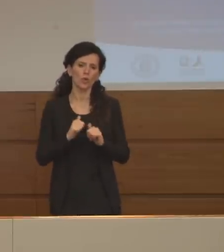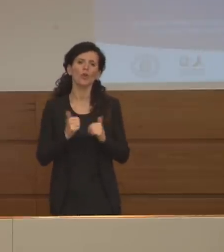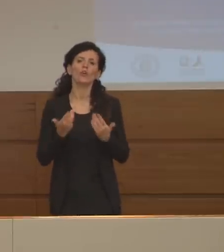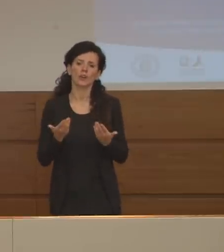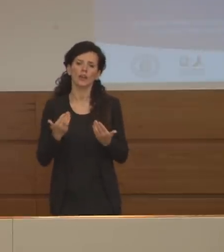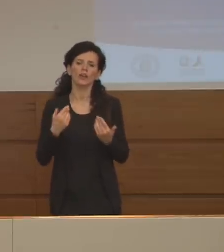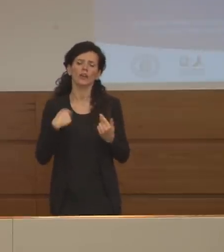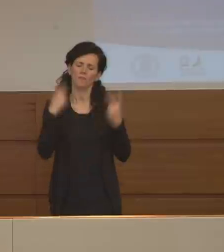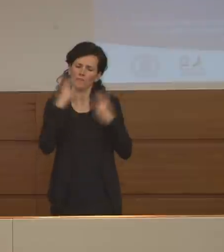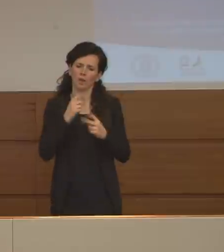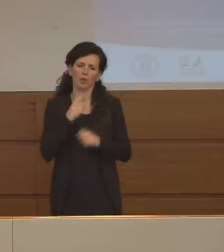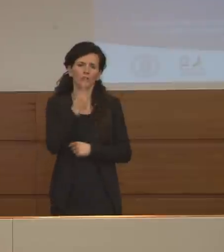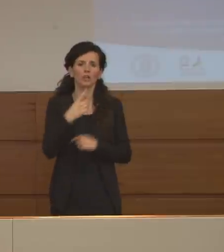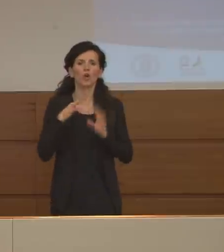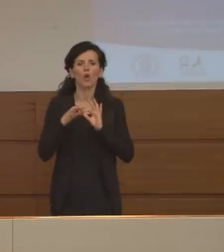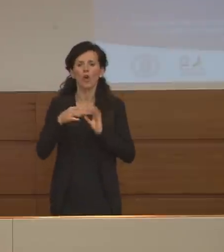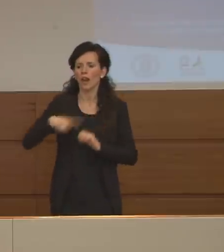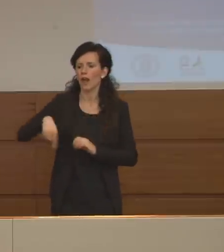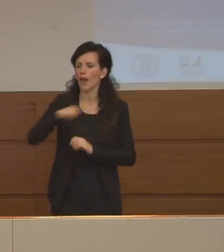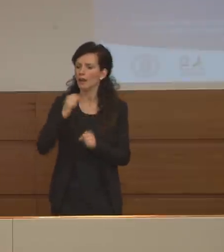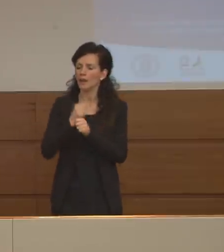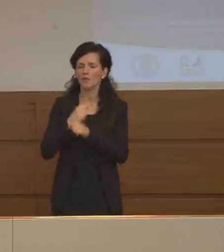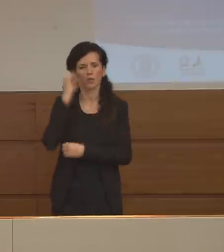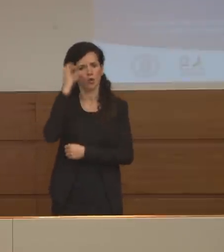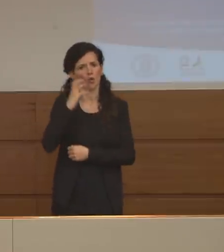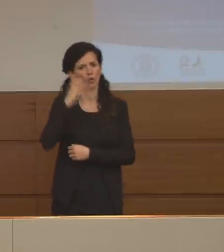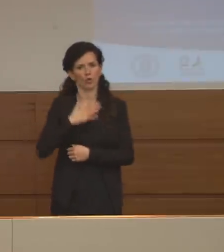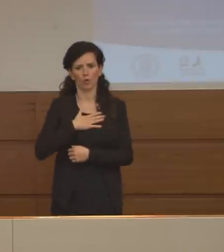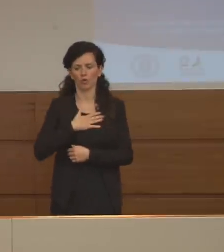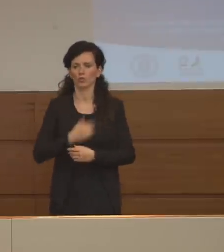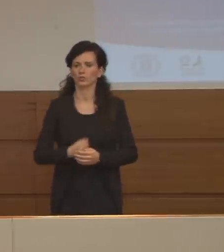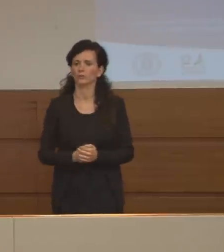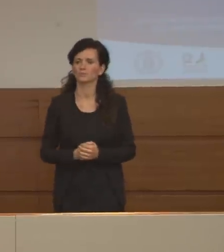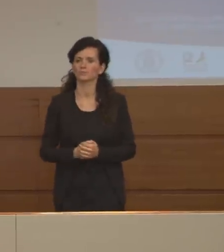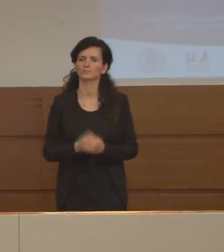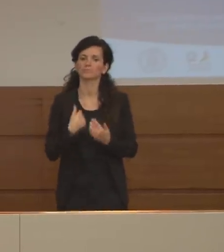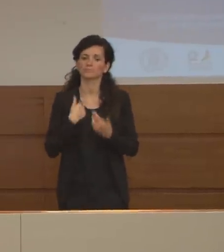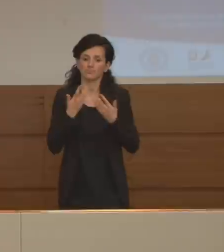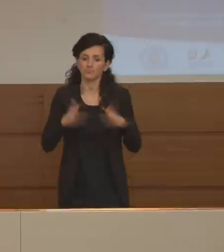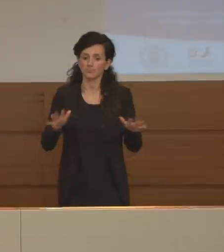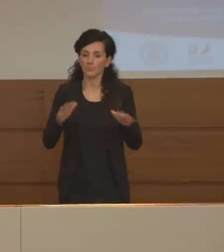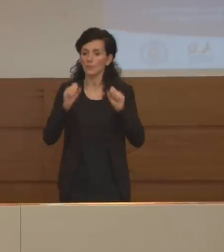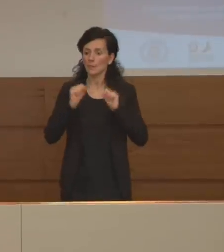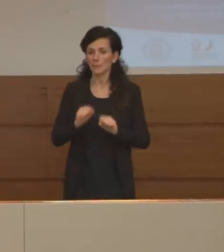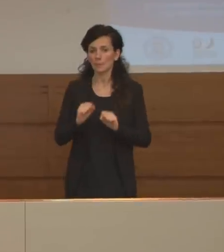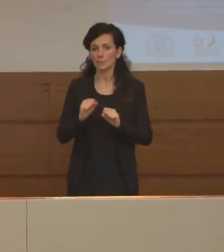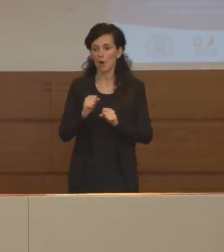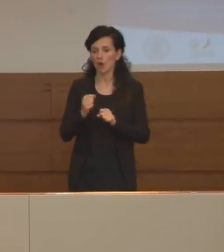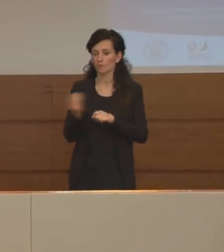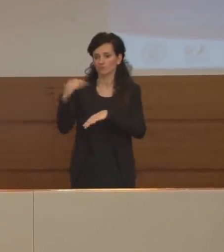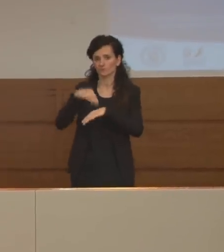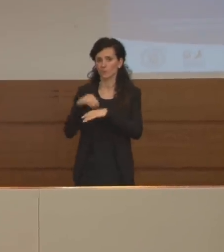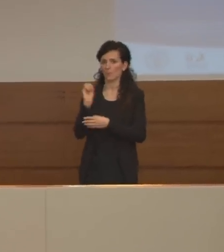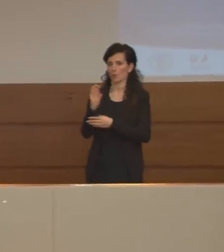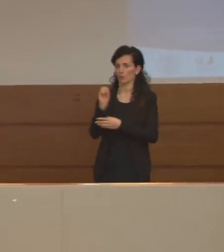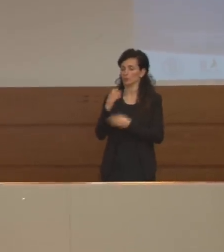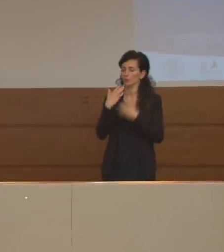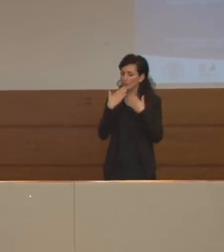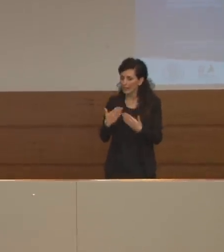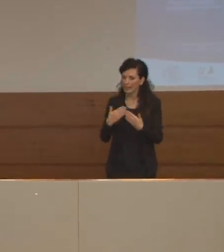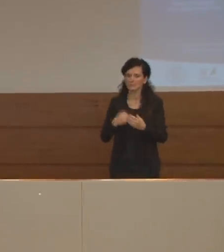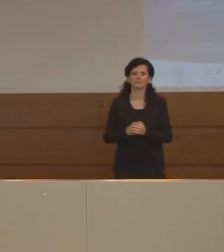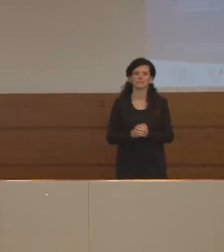andare fiero io mi fermerei qui professore se vuole aggiungere qualcosa grazie